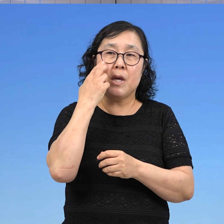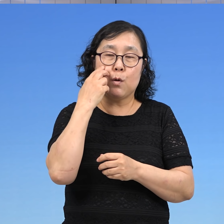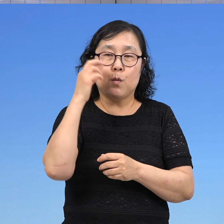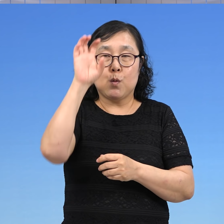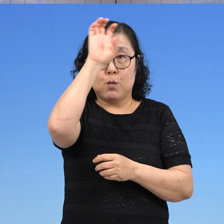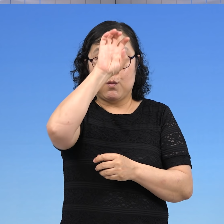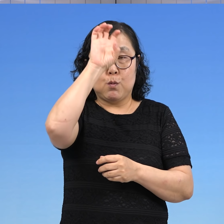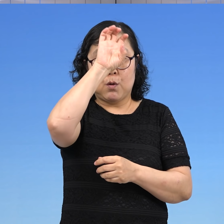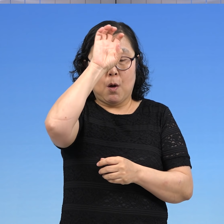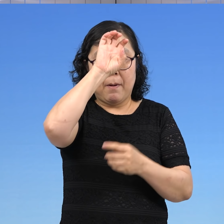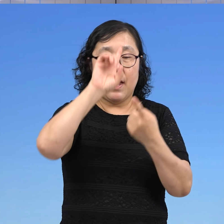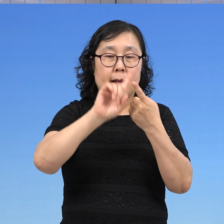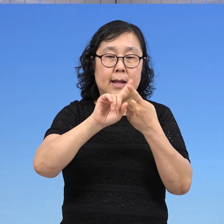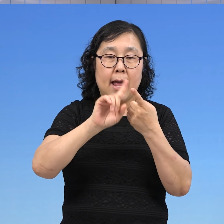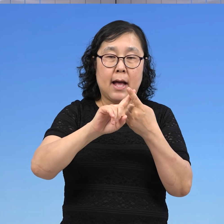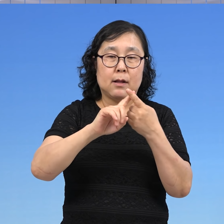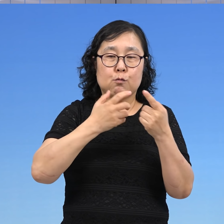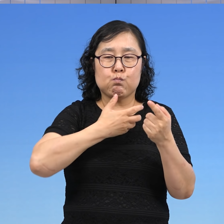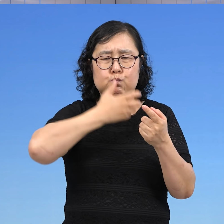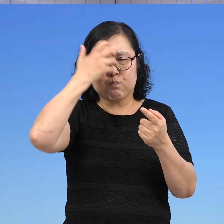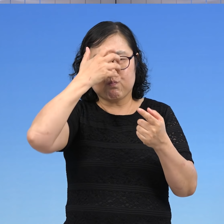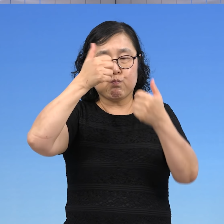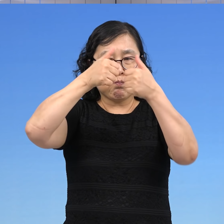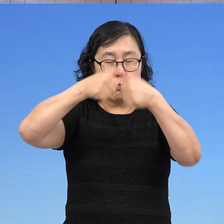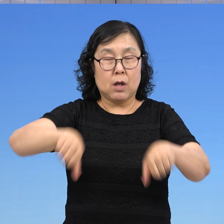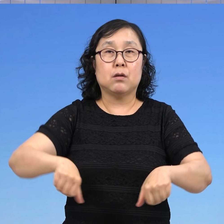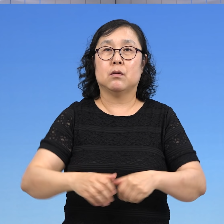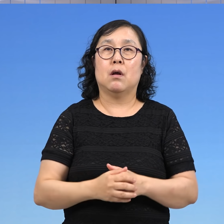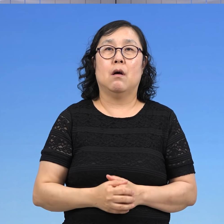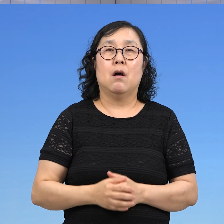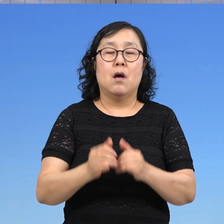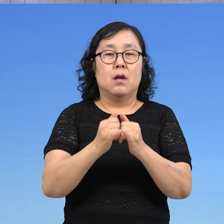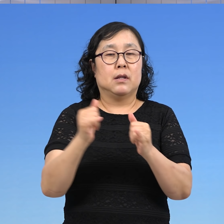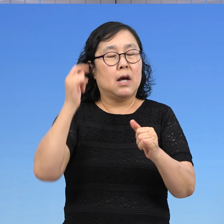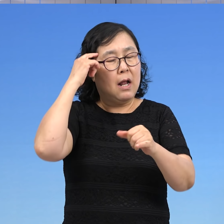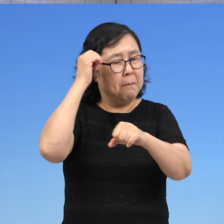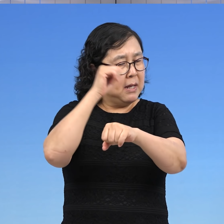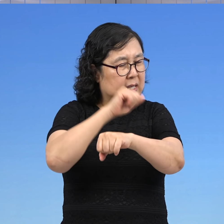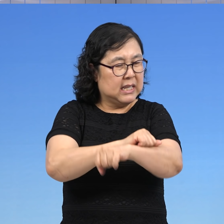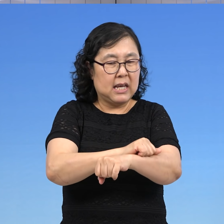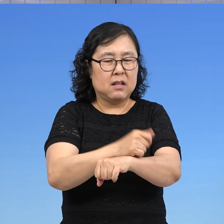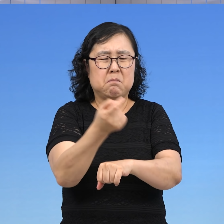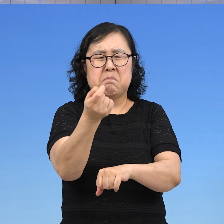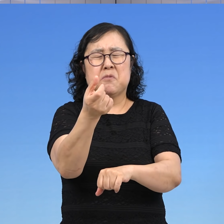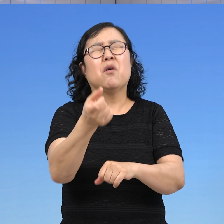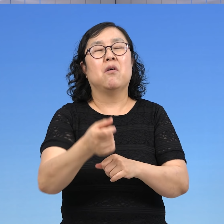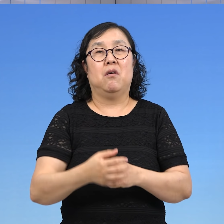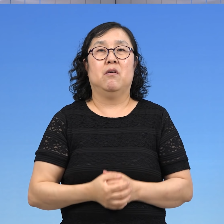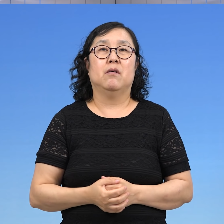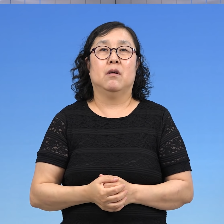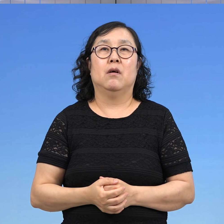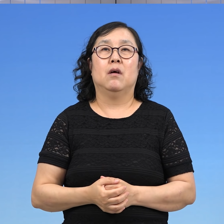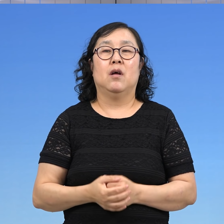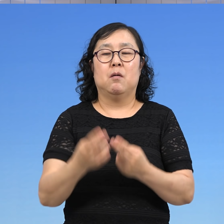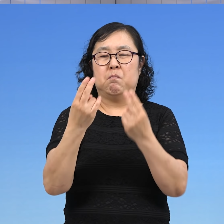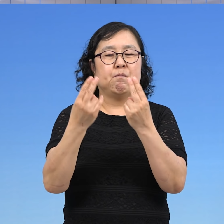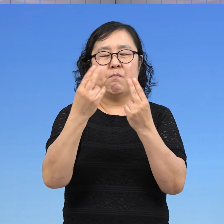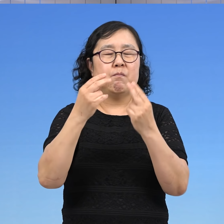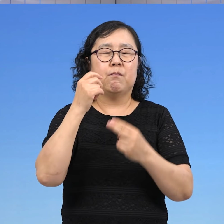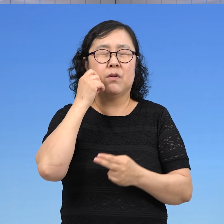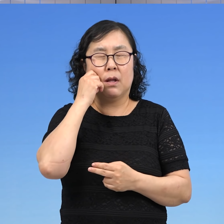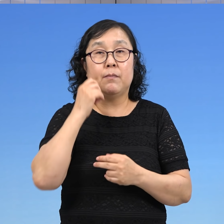미국 유럽에 대한 환상이 다 깨지는 거 아닙니까 인간이 지혜라는 건 도토리 키재기 더라구요